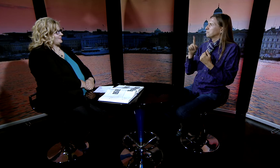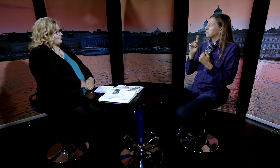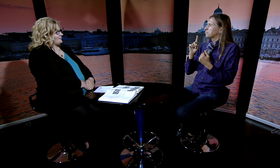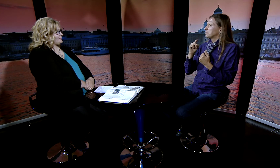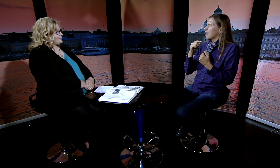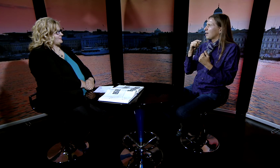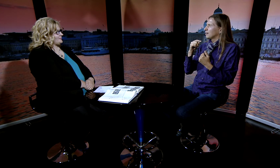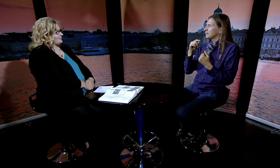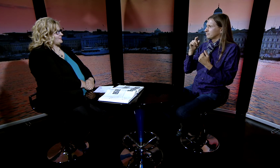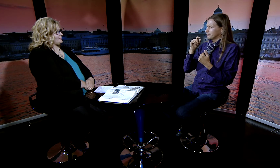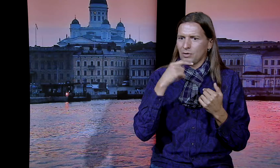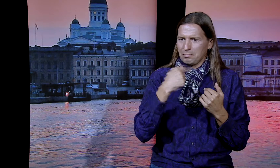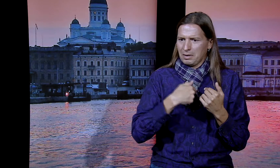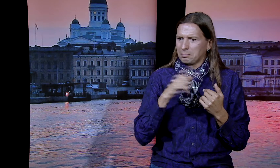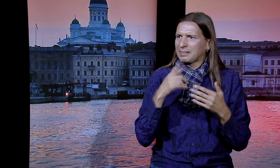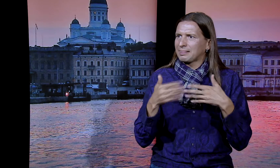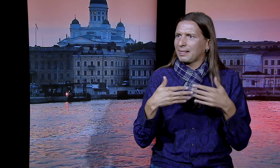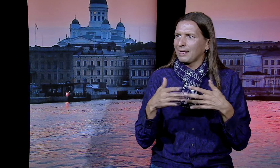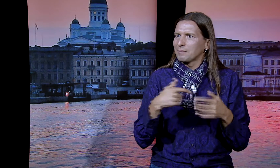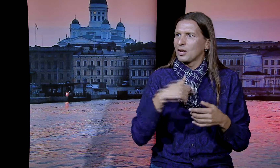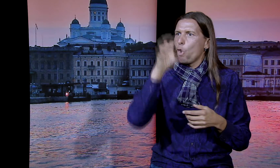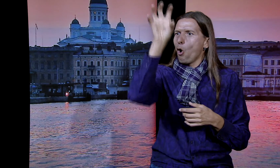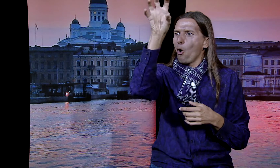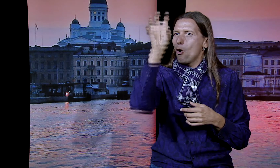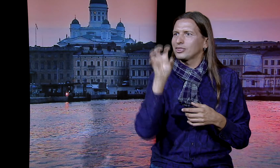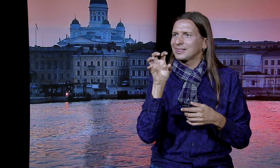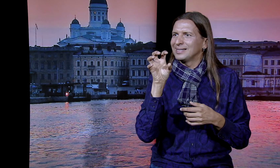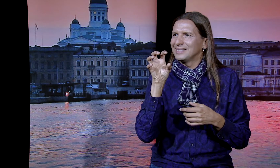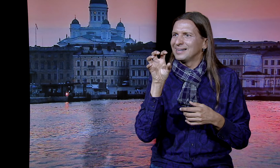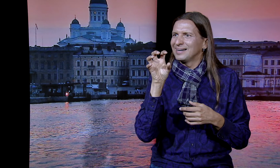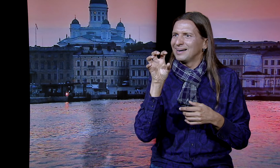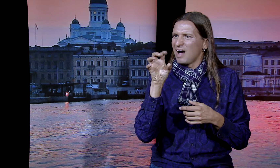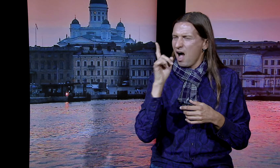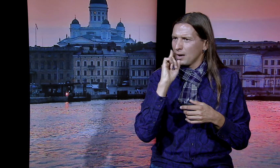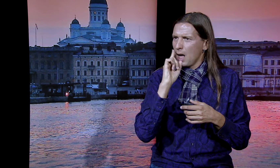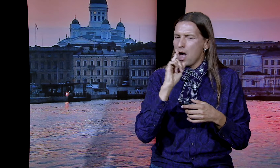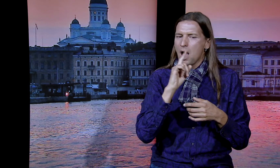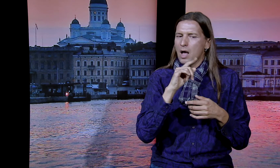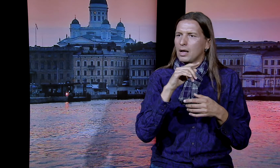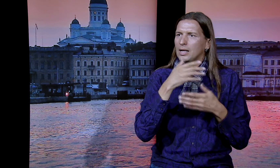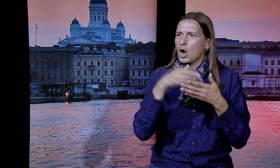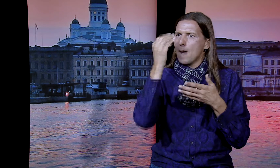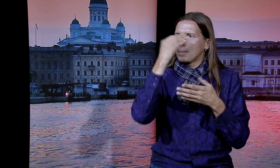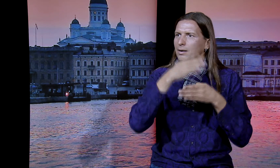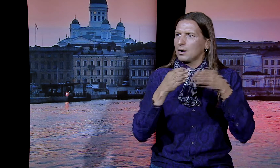Viittomakielellä viitottuna viittomajärjestys menisi näin. Puusta, omenan, minä, ottaa.